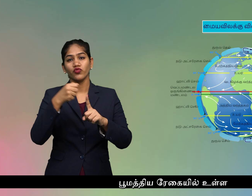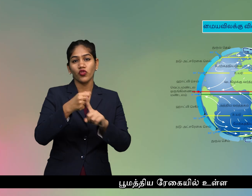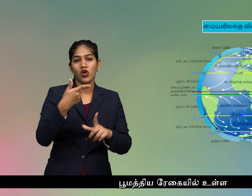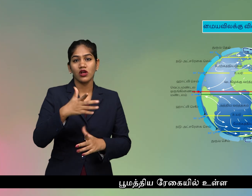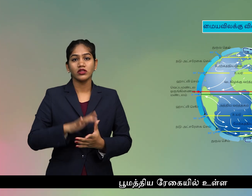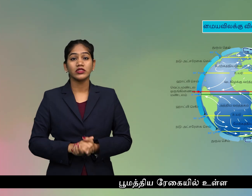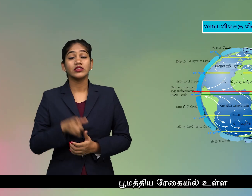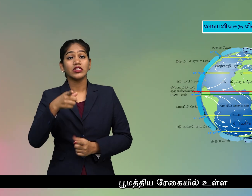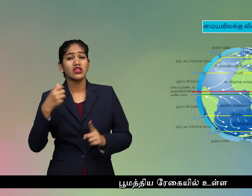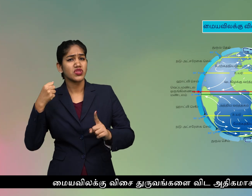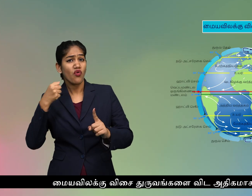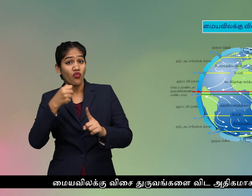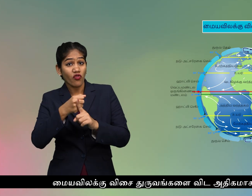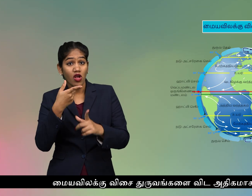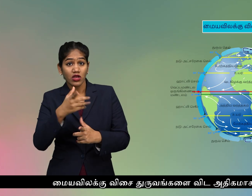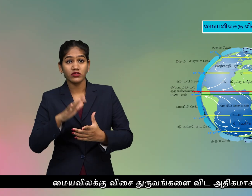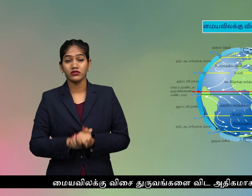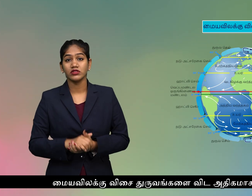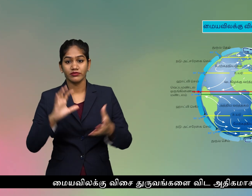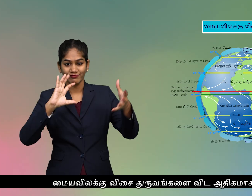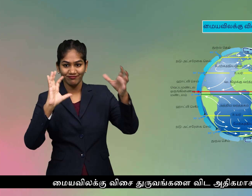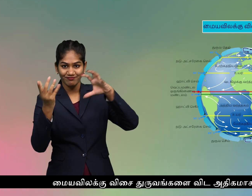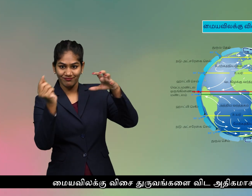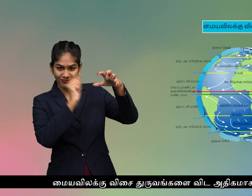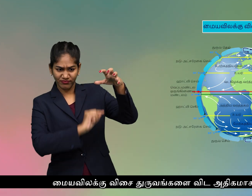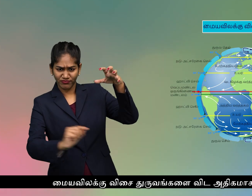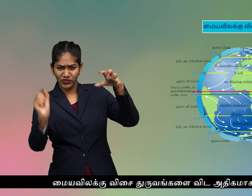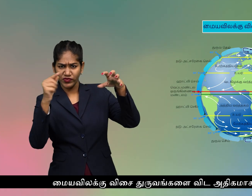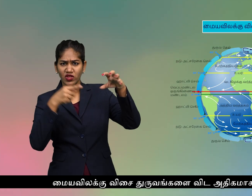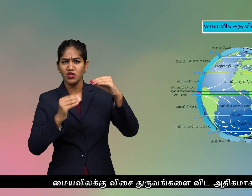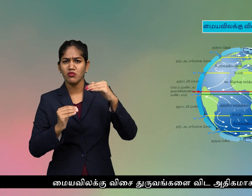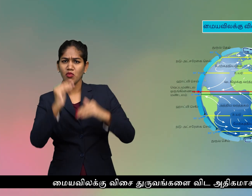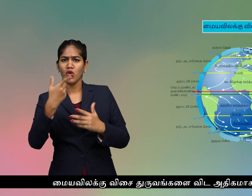பூமத்திய ரேகையில் உள்ள மையவிலக்கு விசை துருவங்களை விட அதிகமாக உள்ளது.